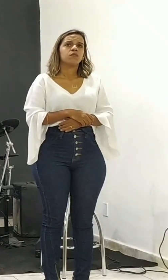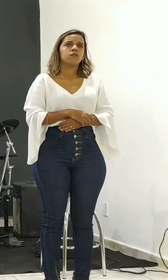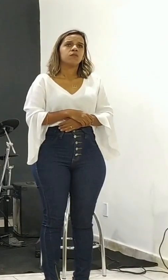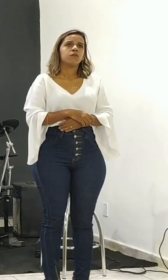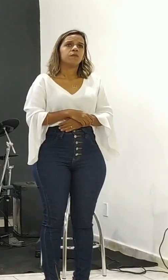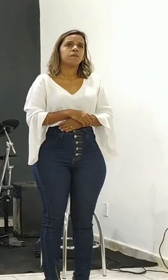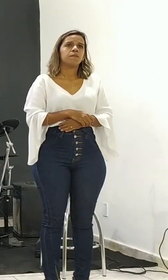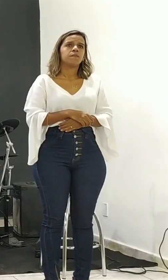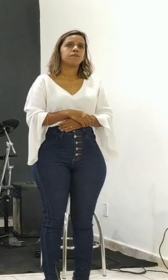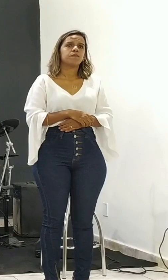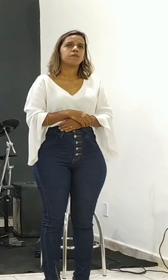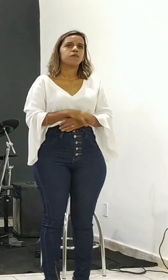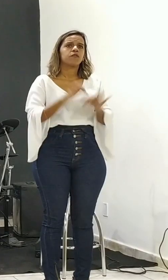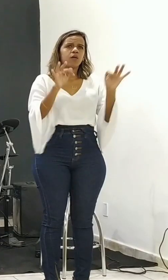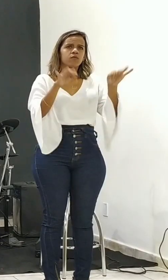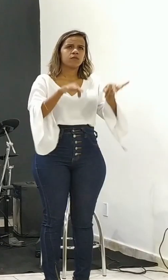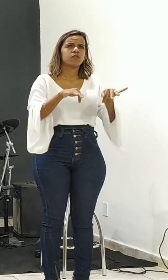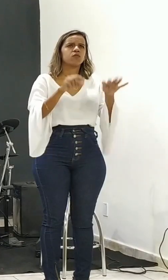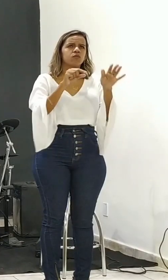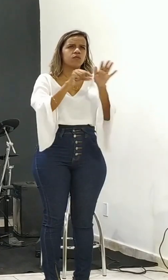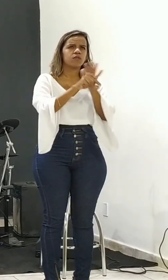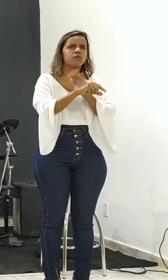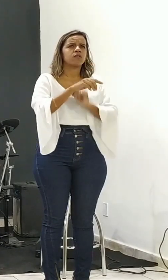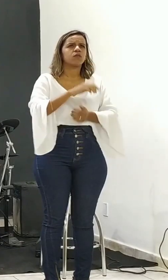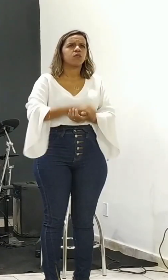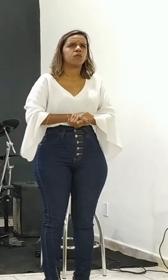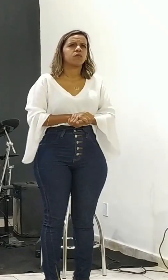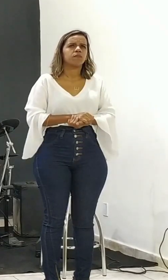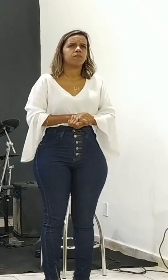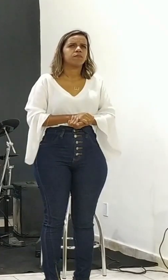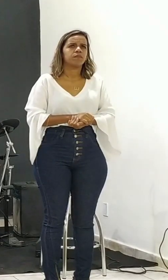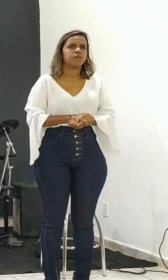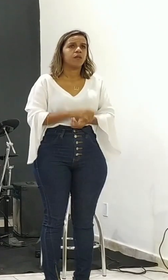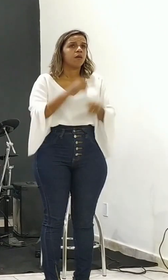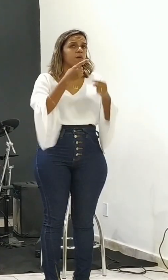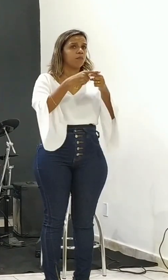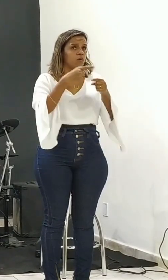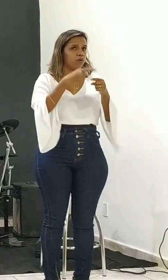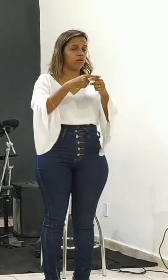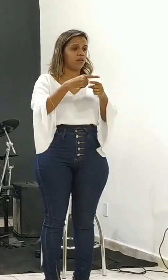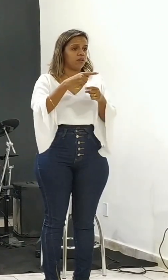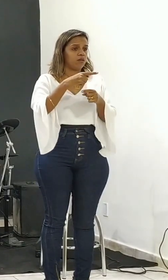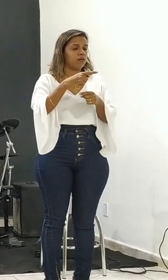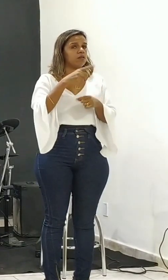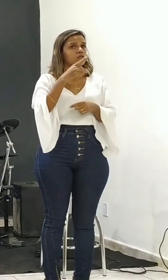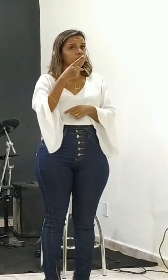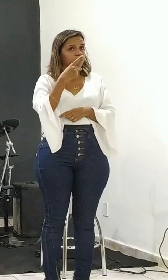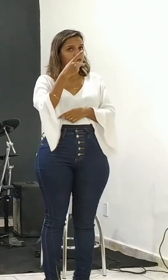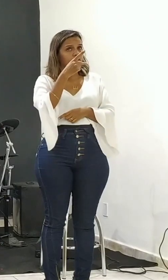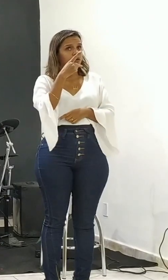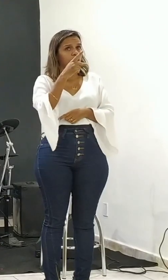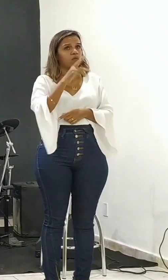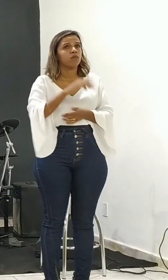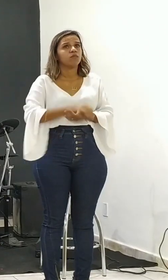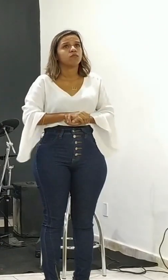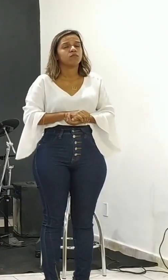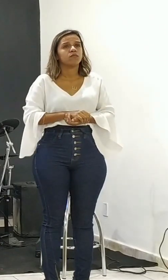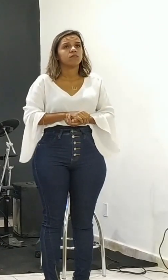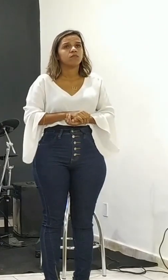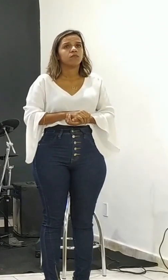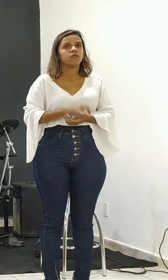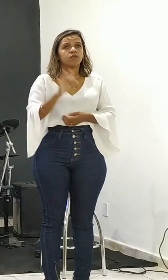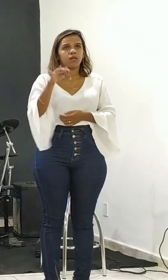A última parte do versículo. Ele diz assim, porque ele disse, a última parte